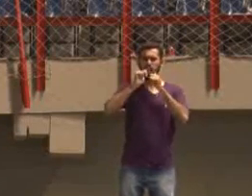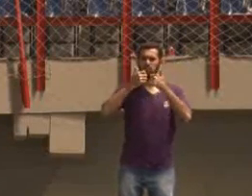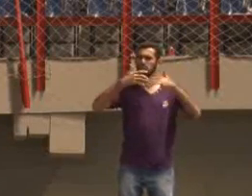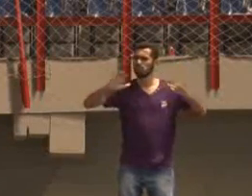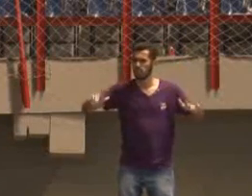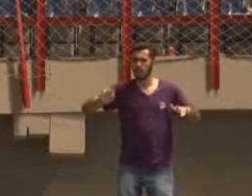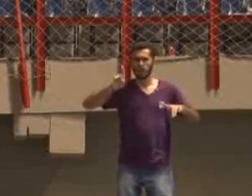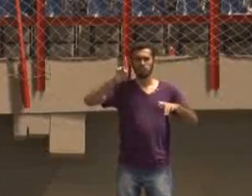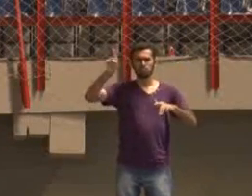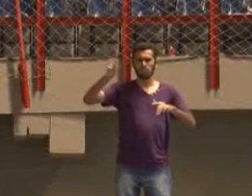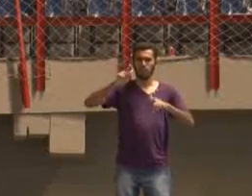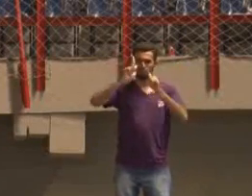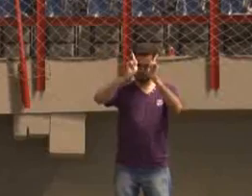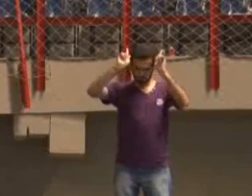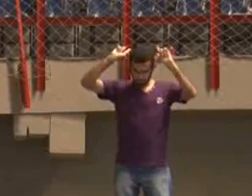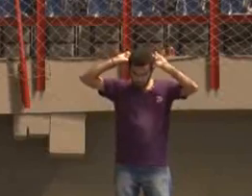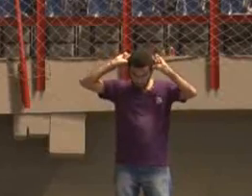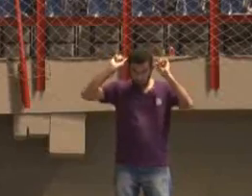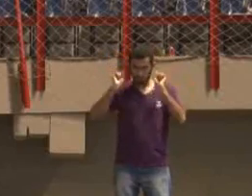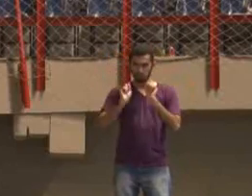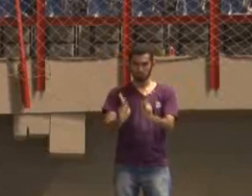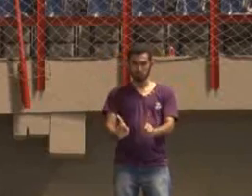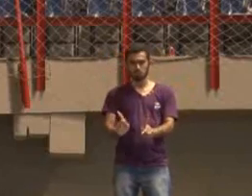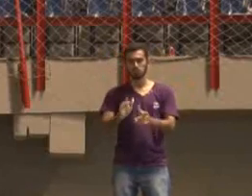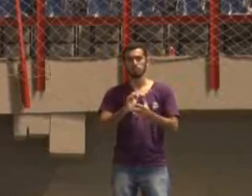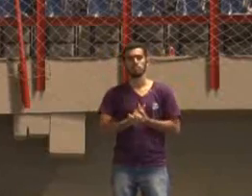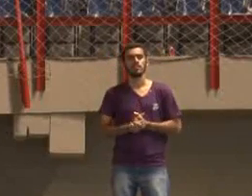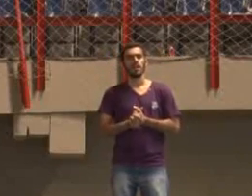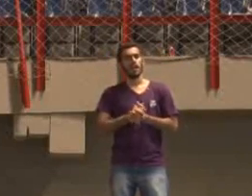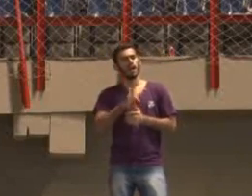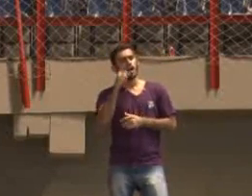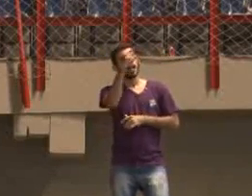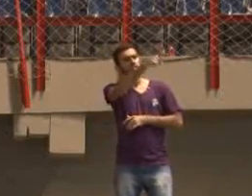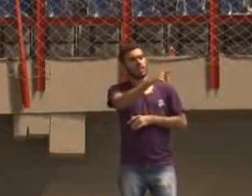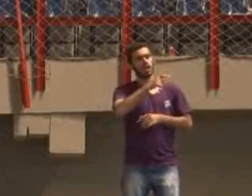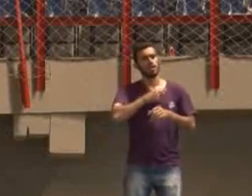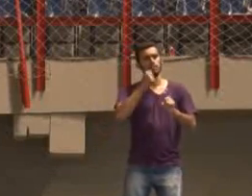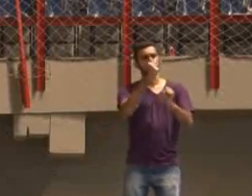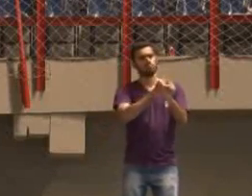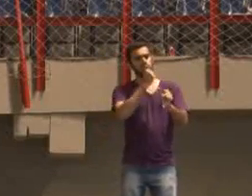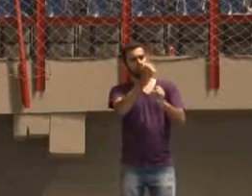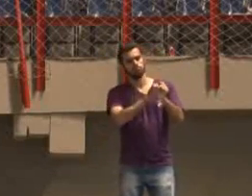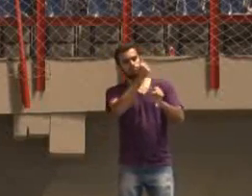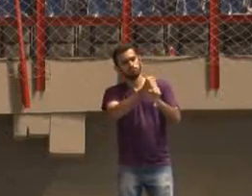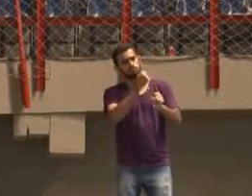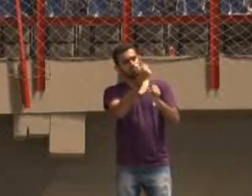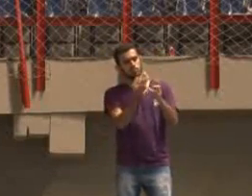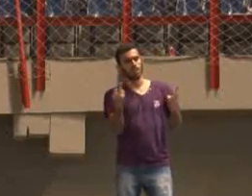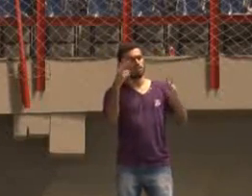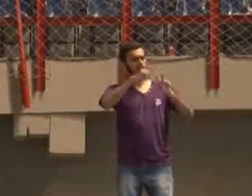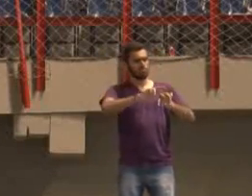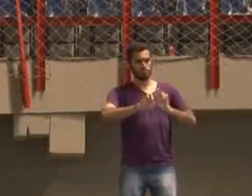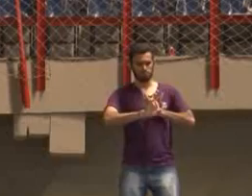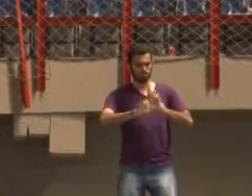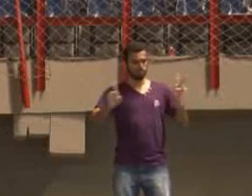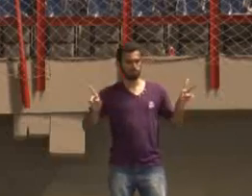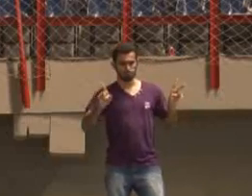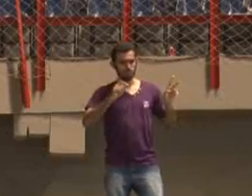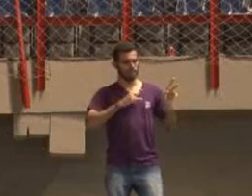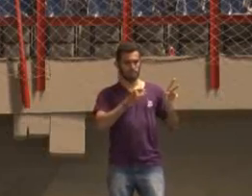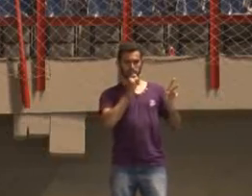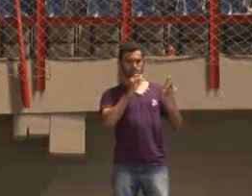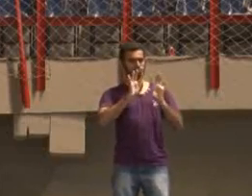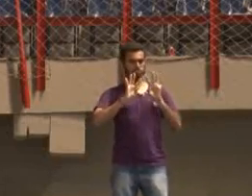Grécia ali. Aí ele construiu uma prisão diferente, que não